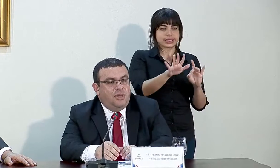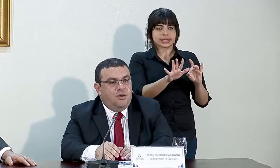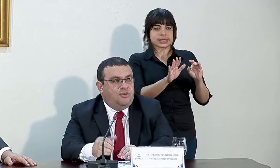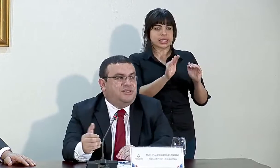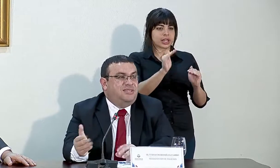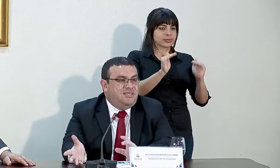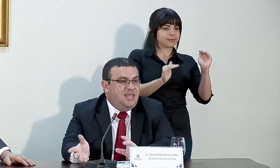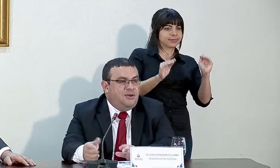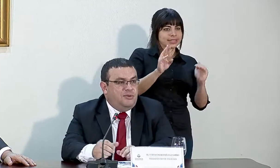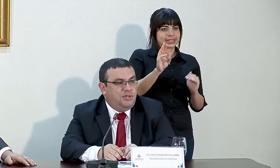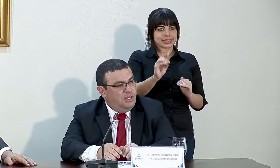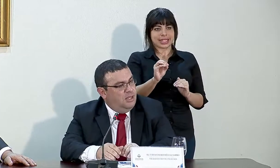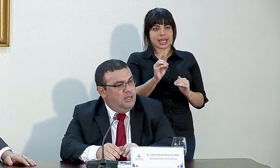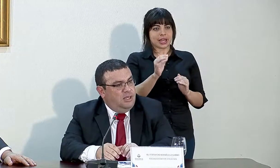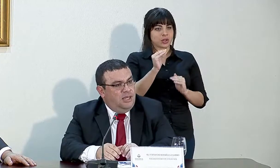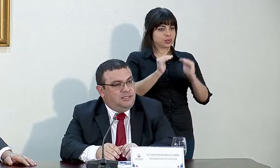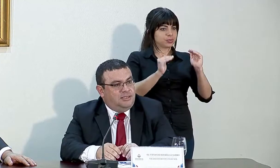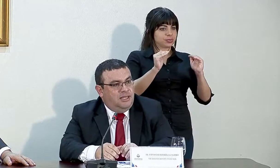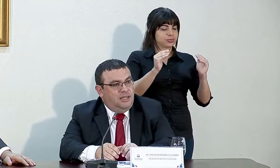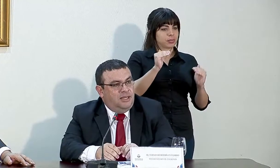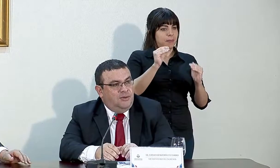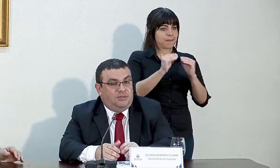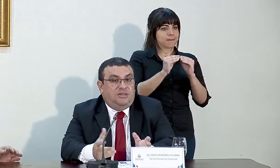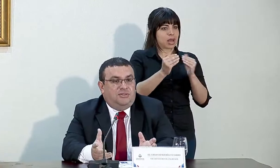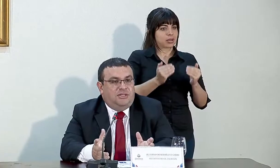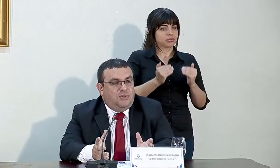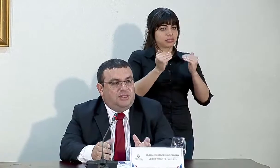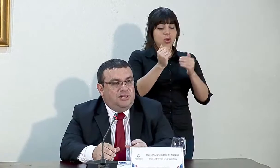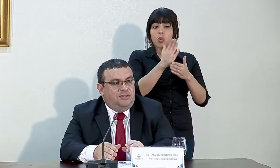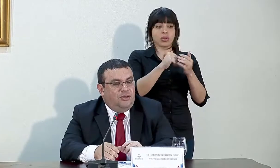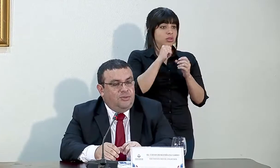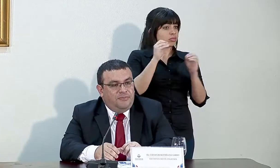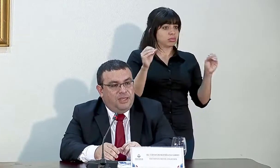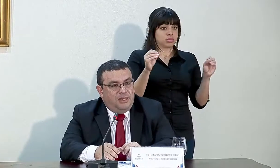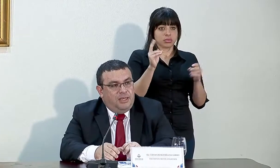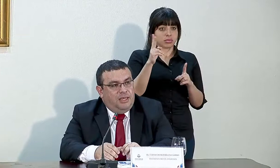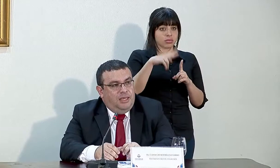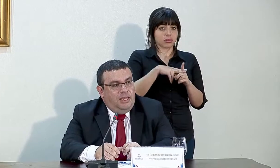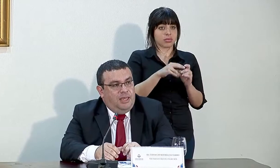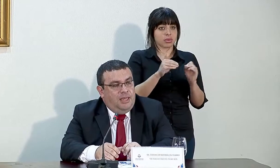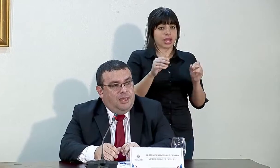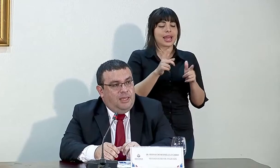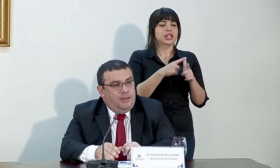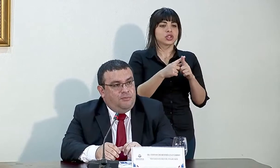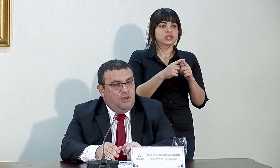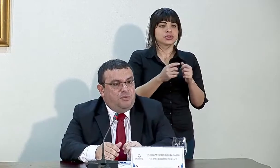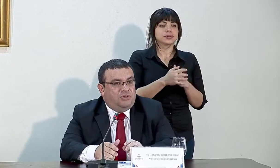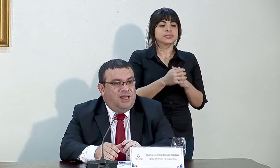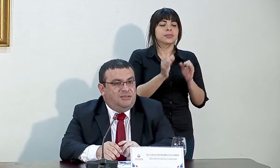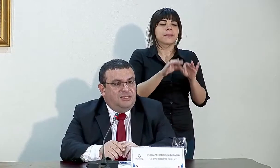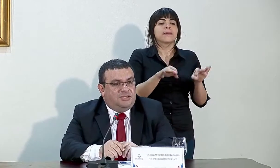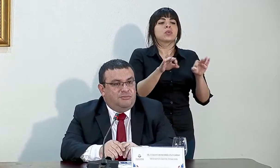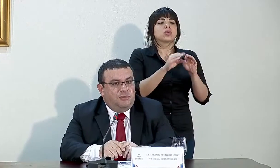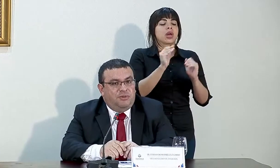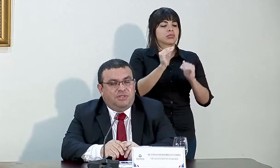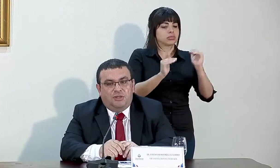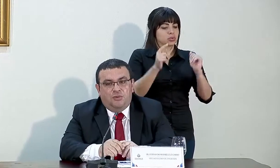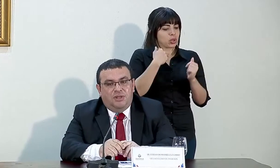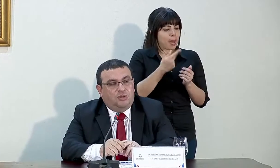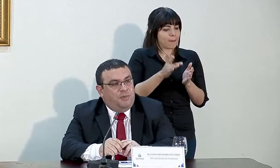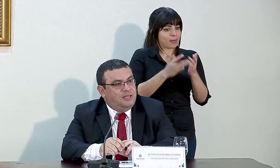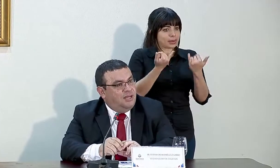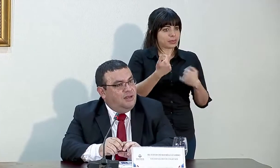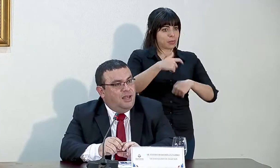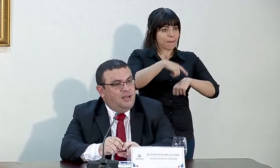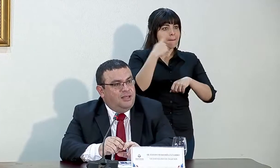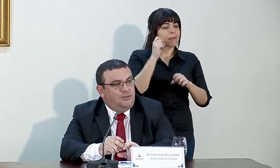5, otras en 0, otras no están sujetas del todo. Muy importante, estamos aprovechando el